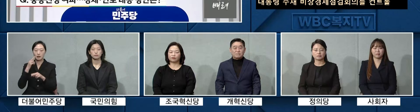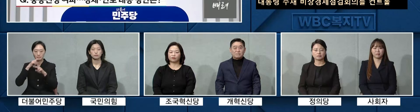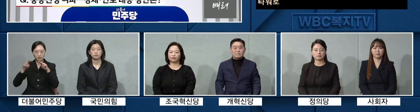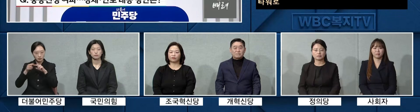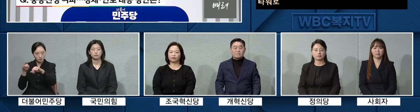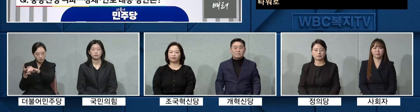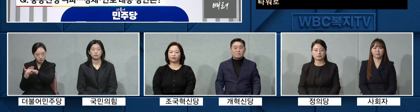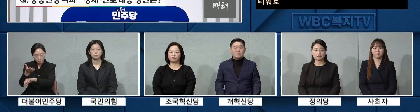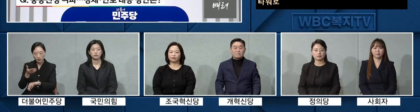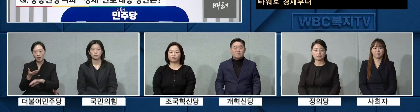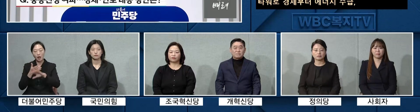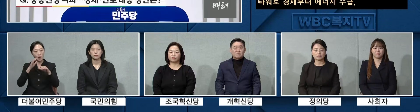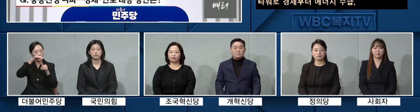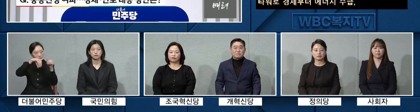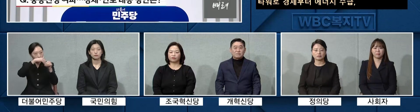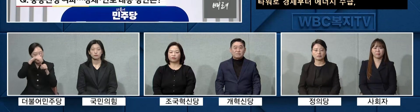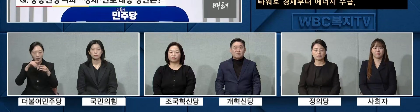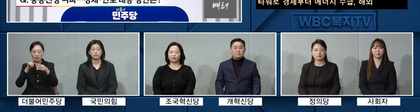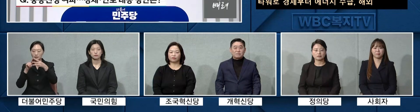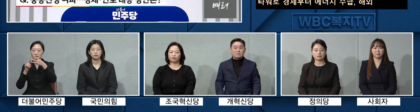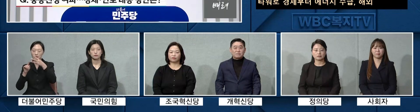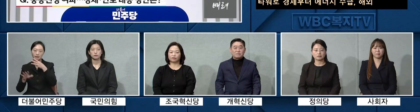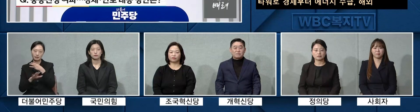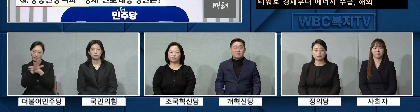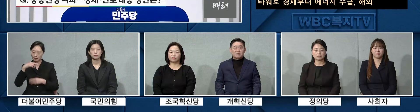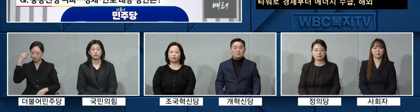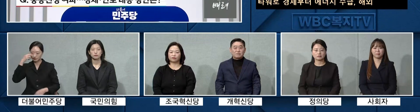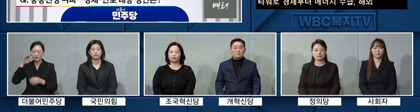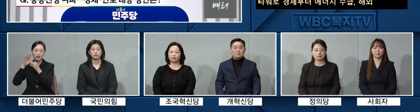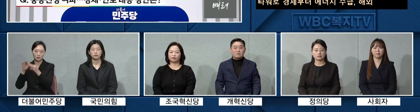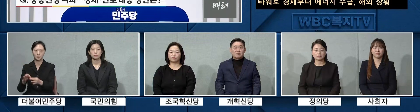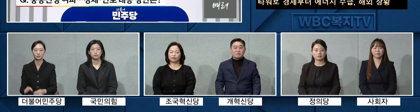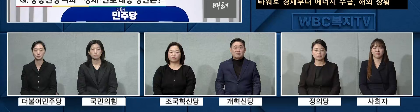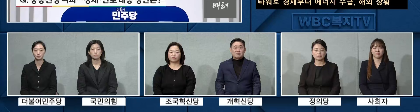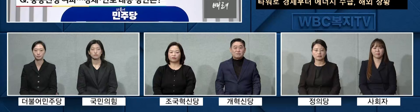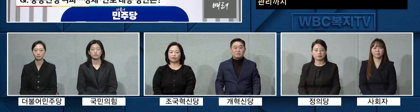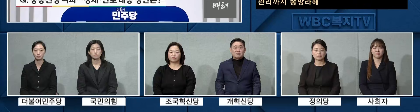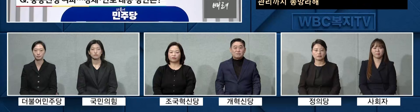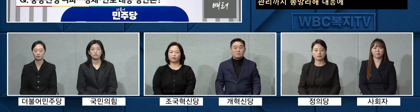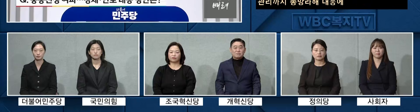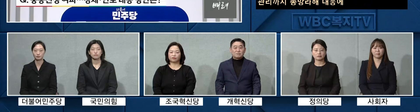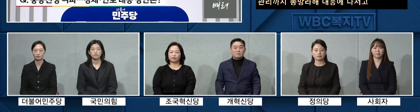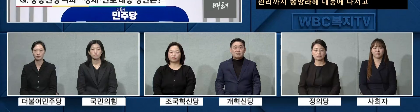상황 관리까지 총망라의 대응에 나서고 있습니다. 민주당 역시